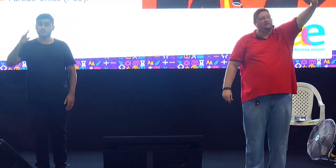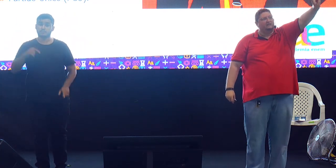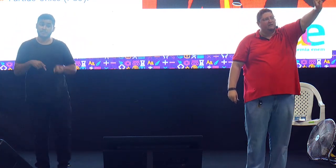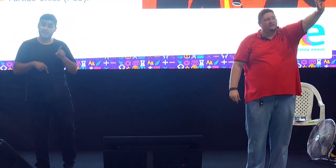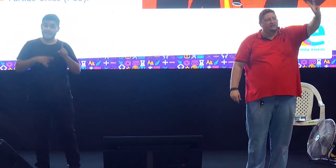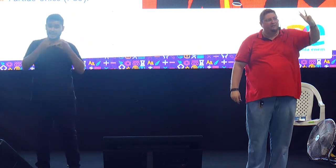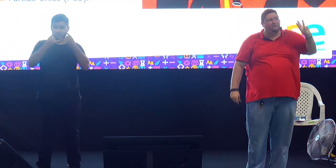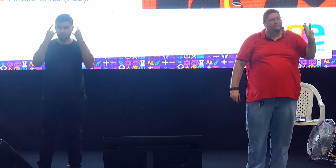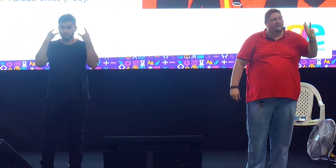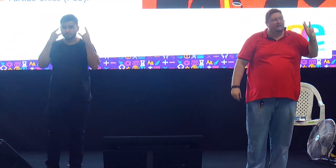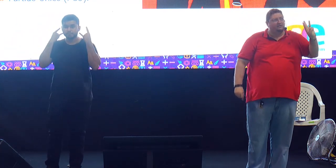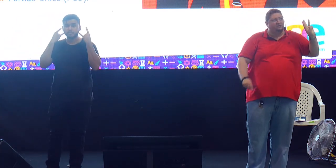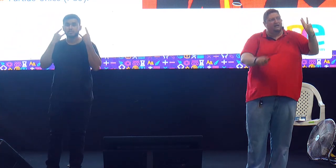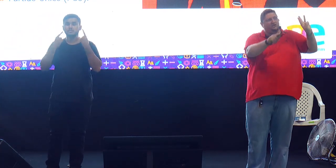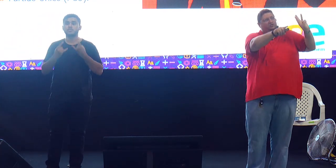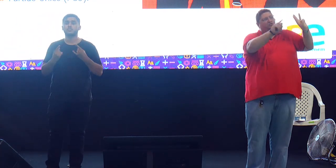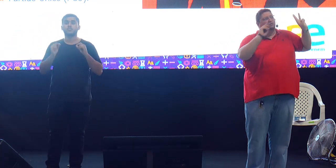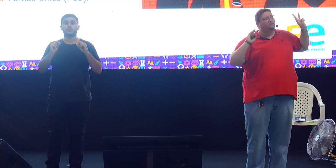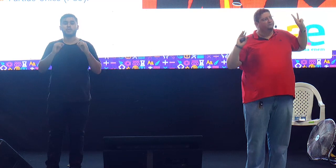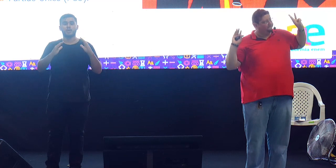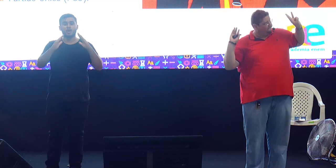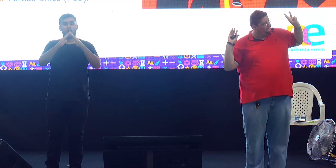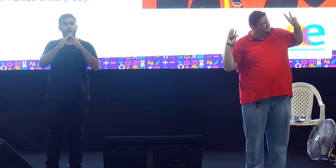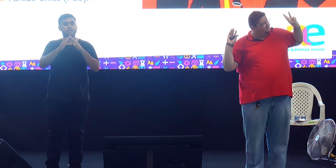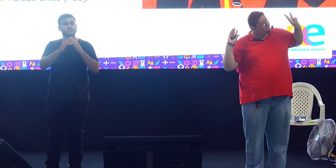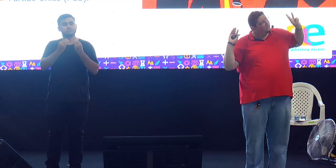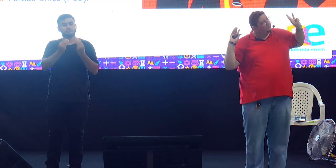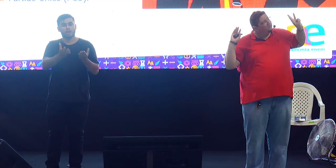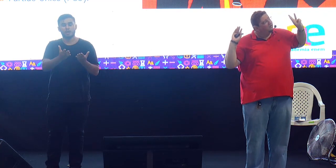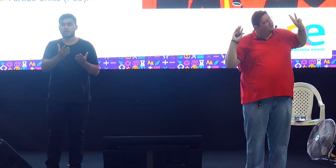tua vida, liberdade e a propriedade. O resto, tu.